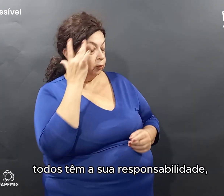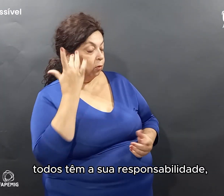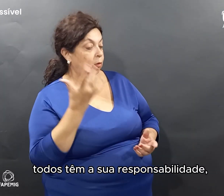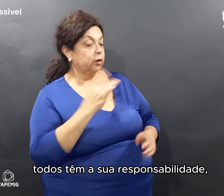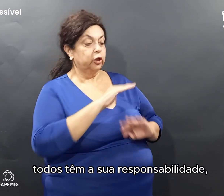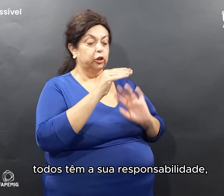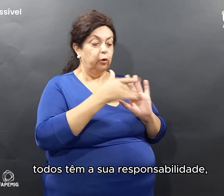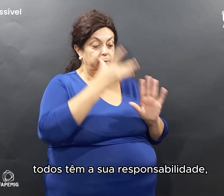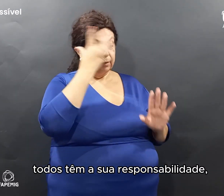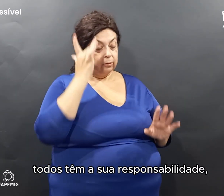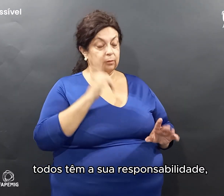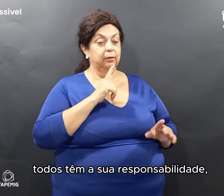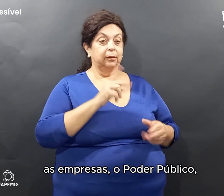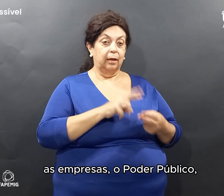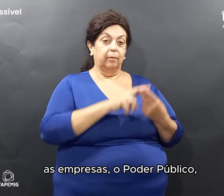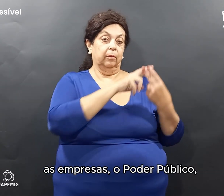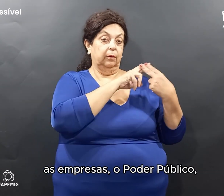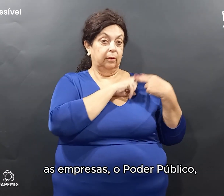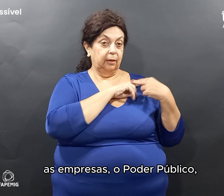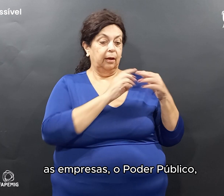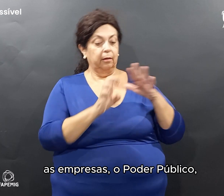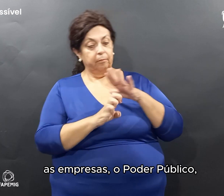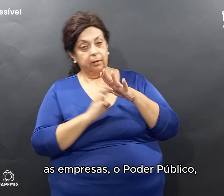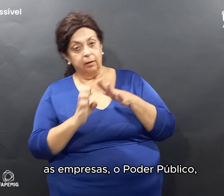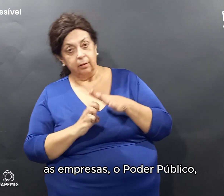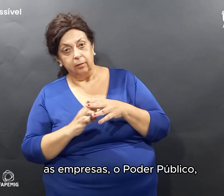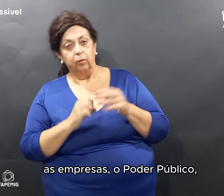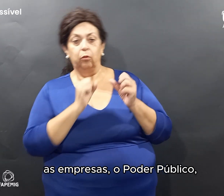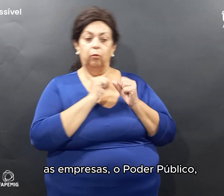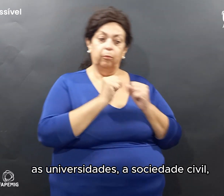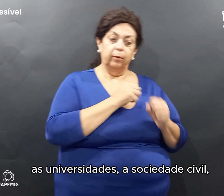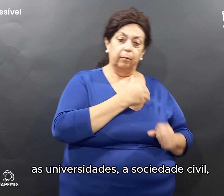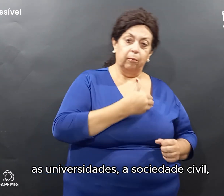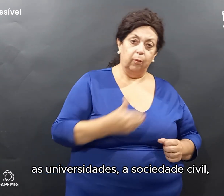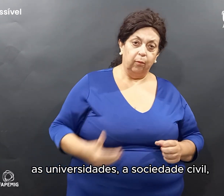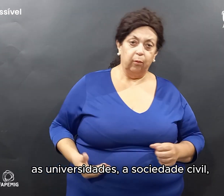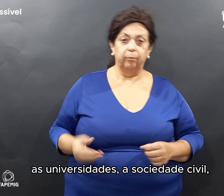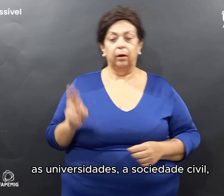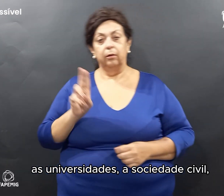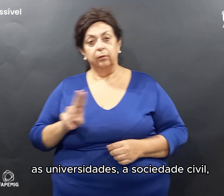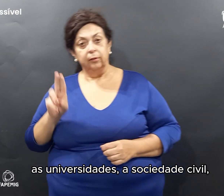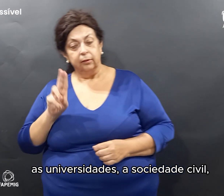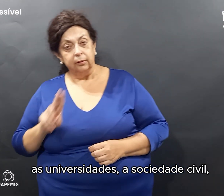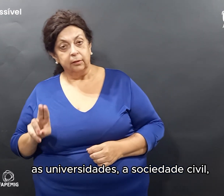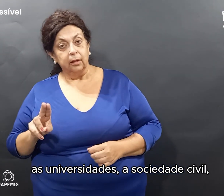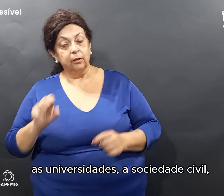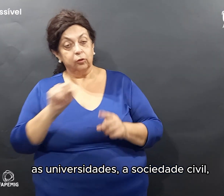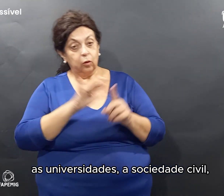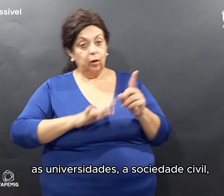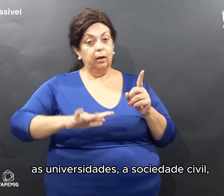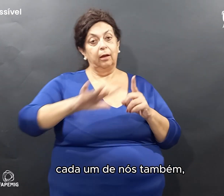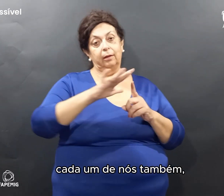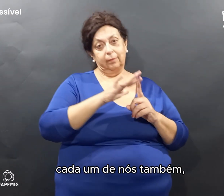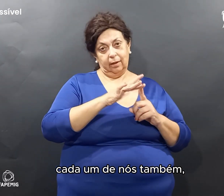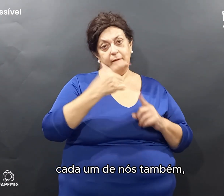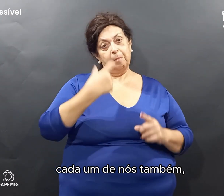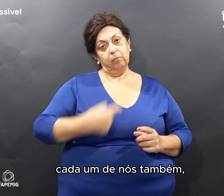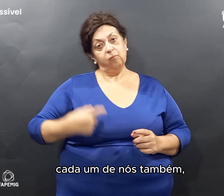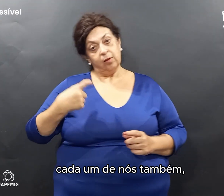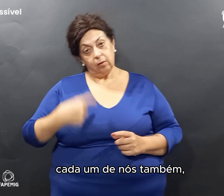sua responsabilidade, as empresas, o poder público, as universidades, a sociedade civil, cada um de nós também,